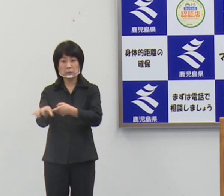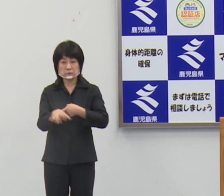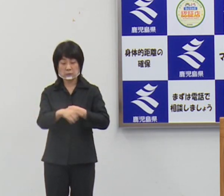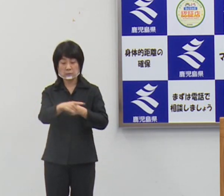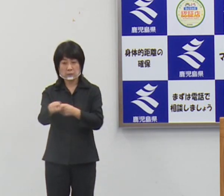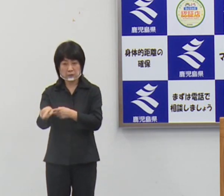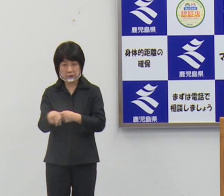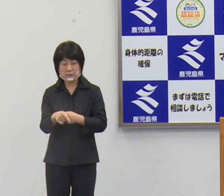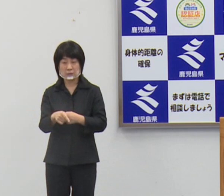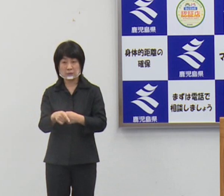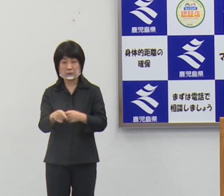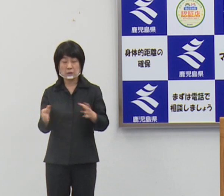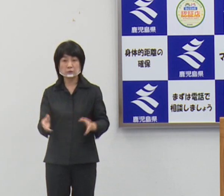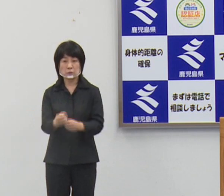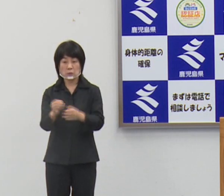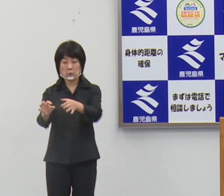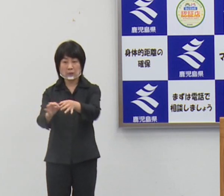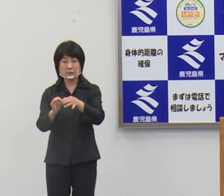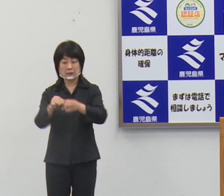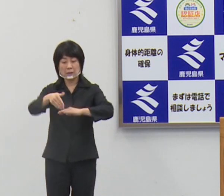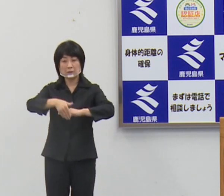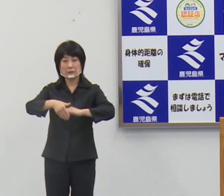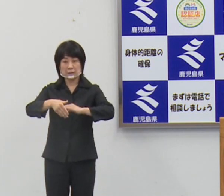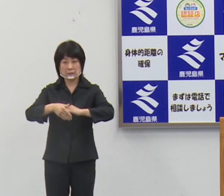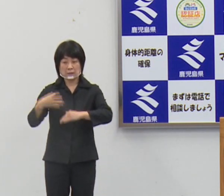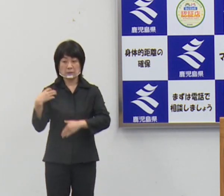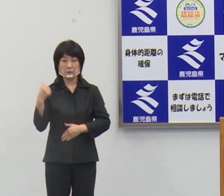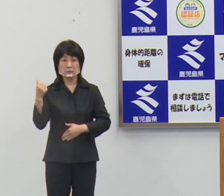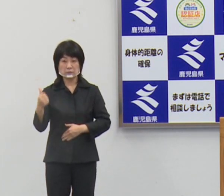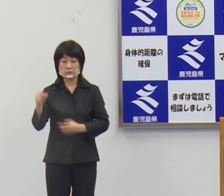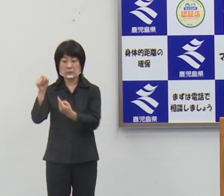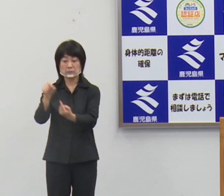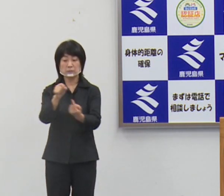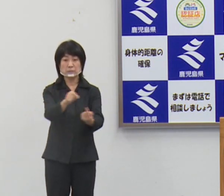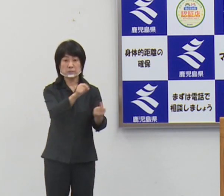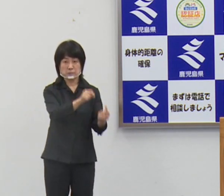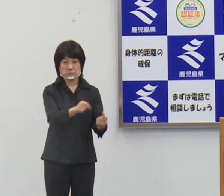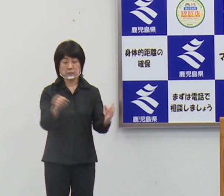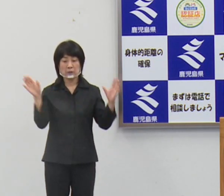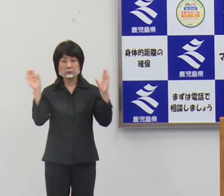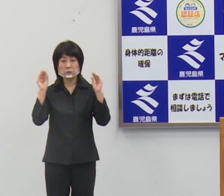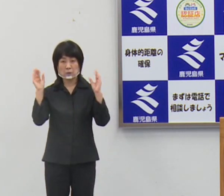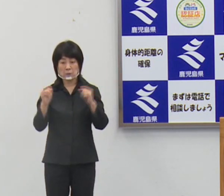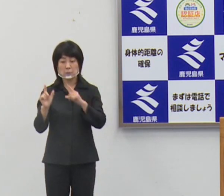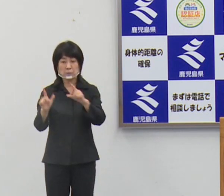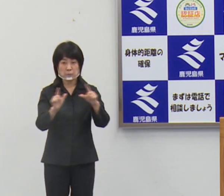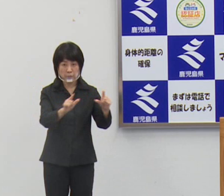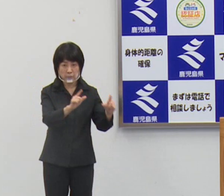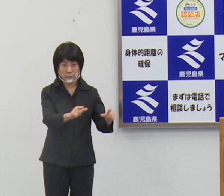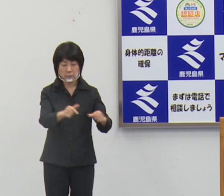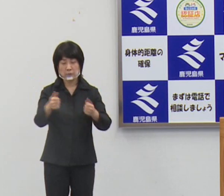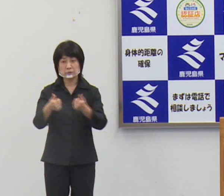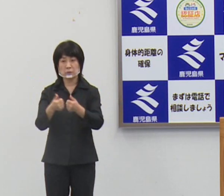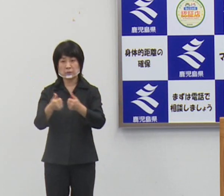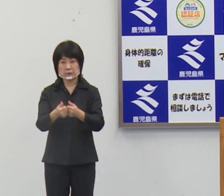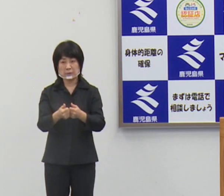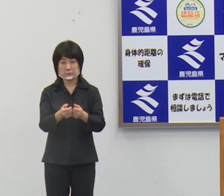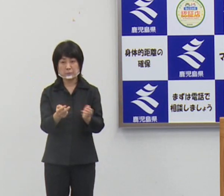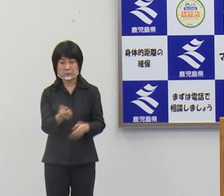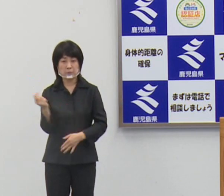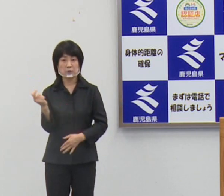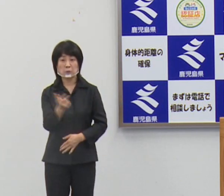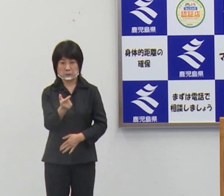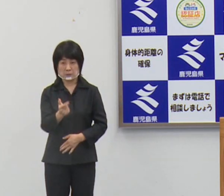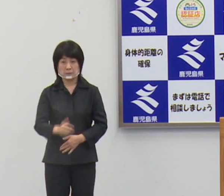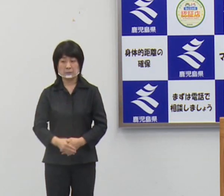合連携窓口となる担当者を配置し、情報伝達相談体制を強化したところ